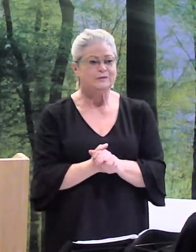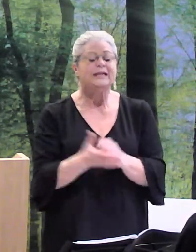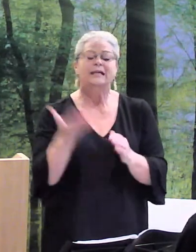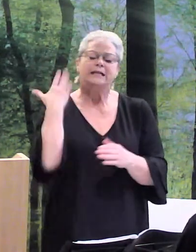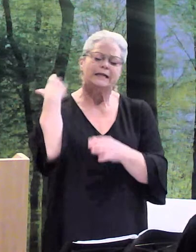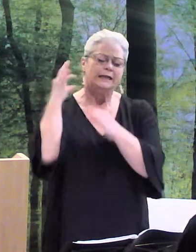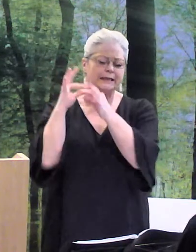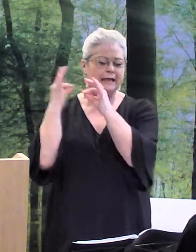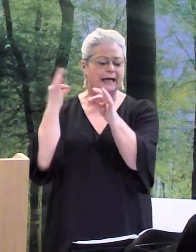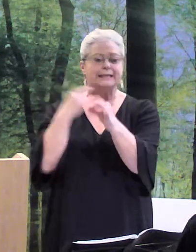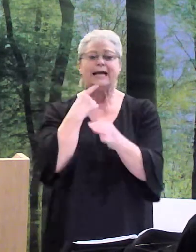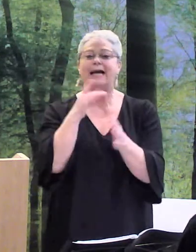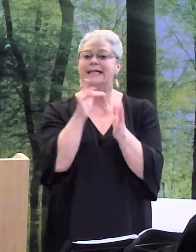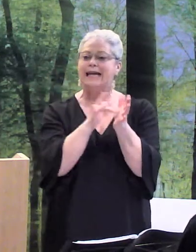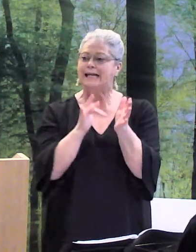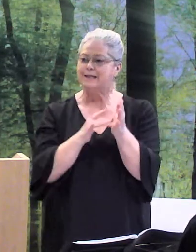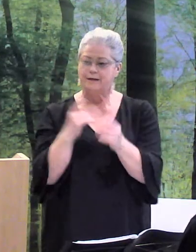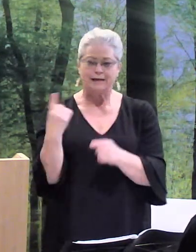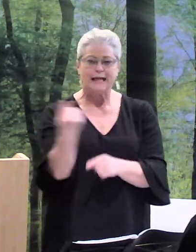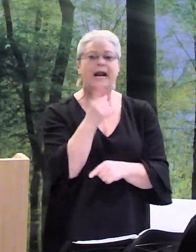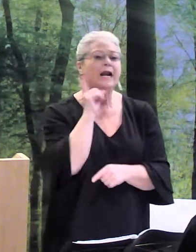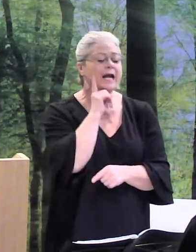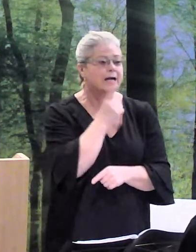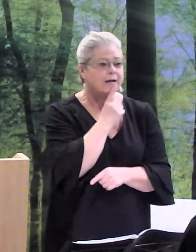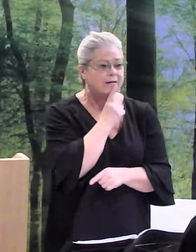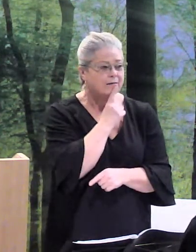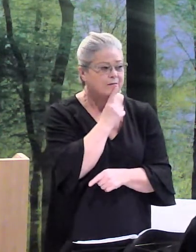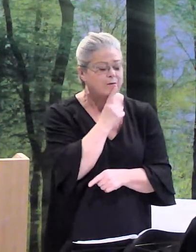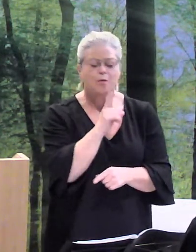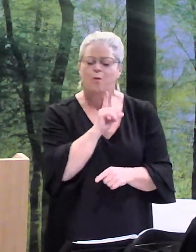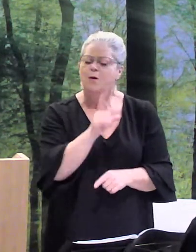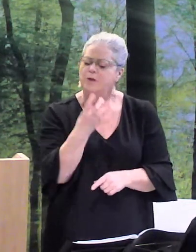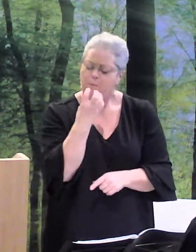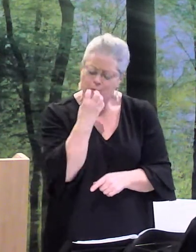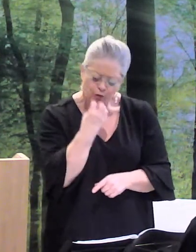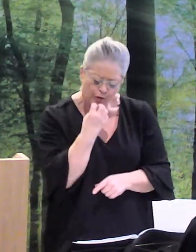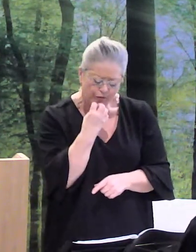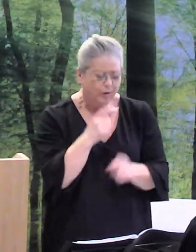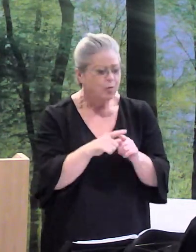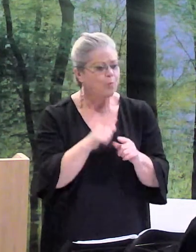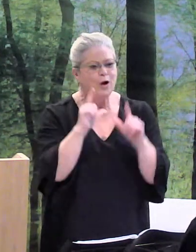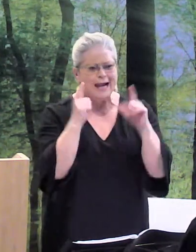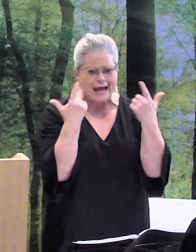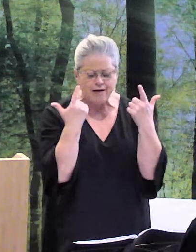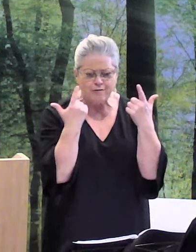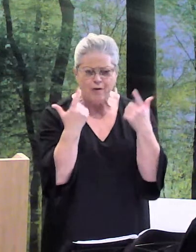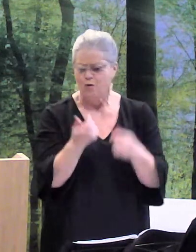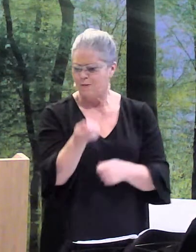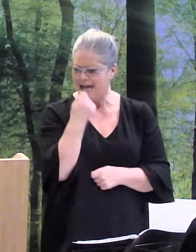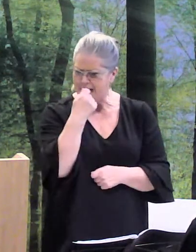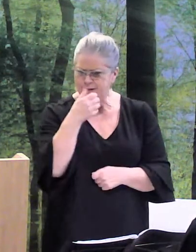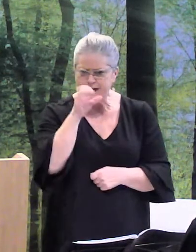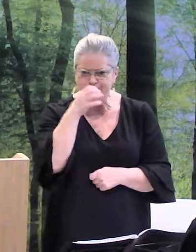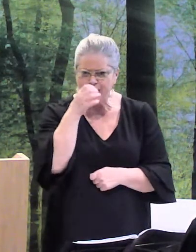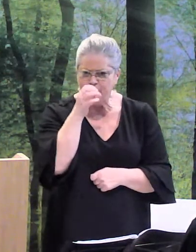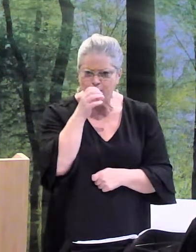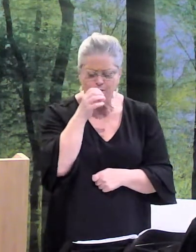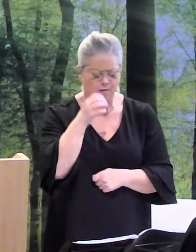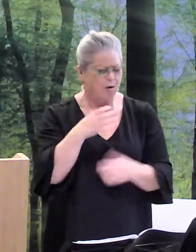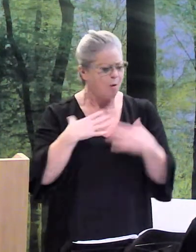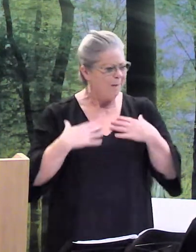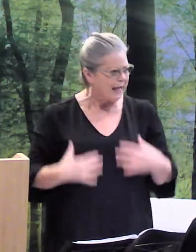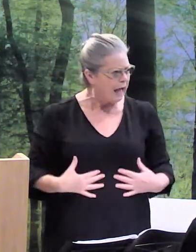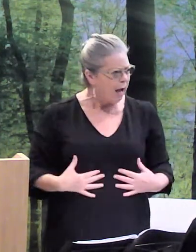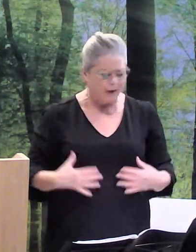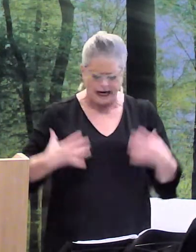In die tijd zei Jezus tot zijn leerlingen: wees niet bedroefd om uw leven, om eten en drinken, om